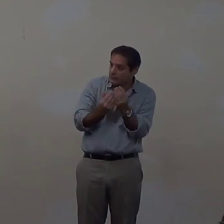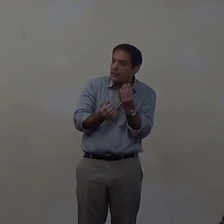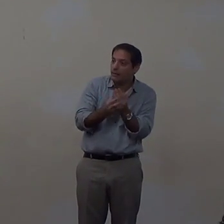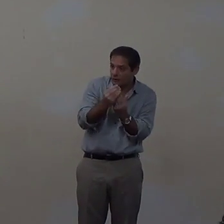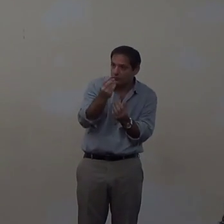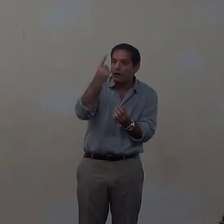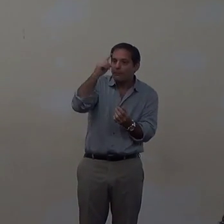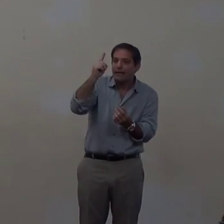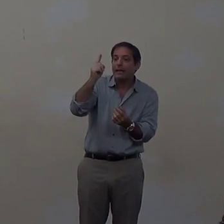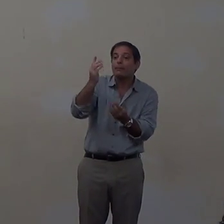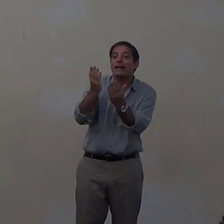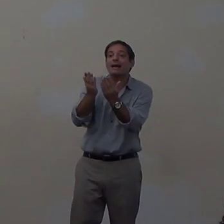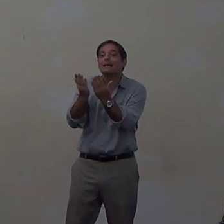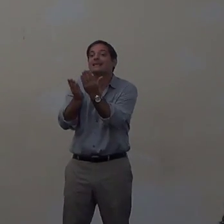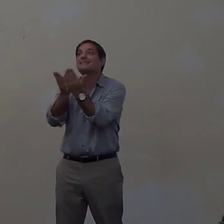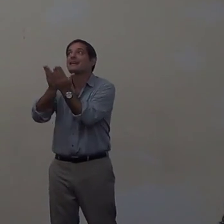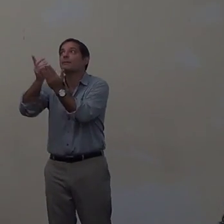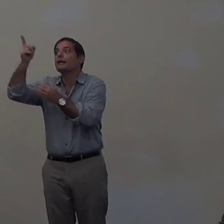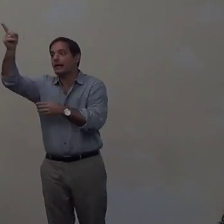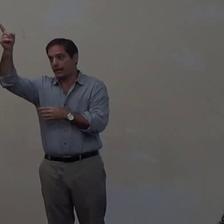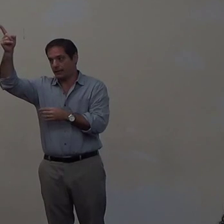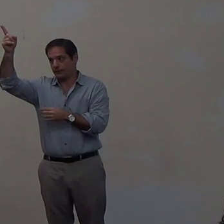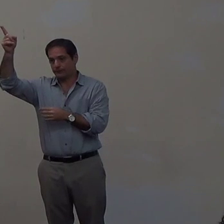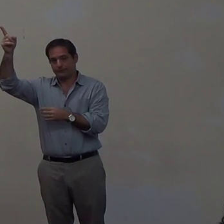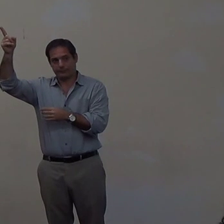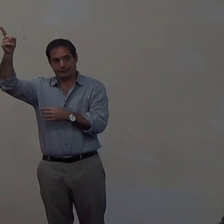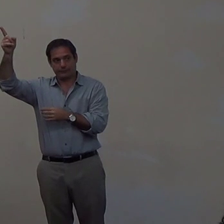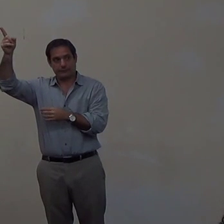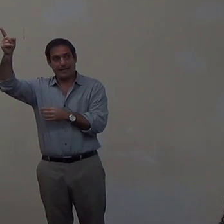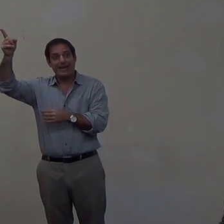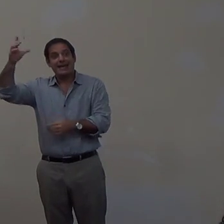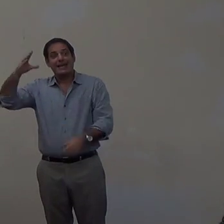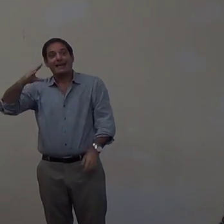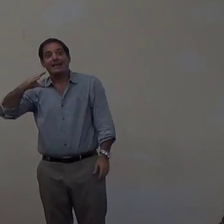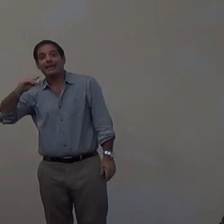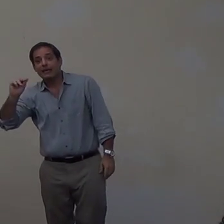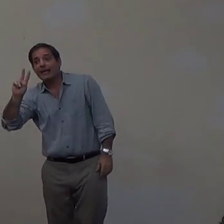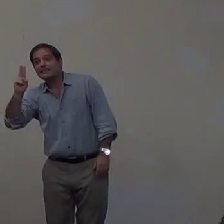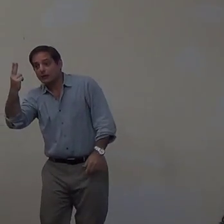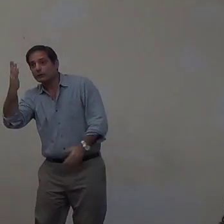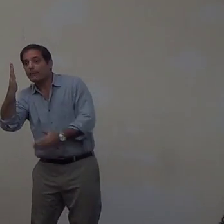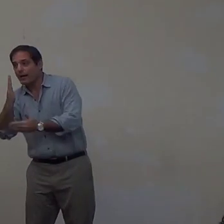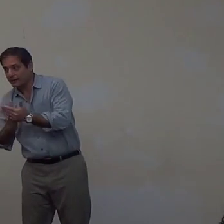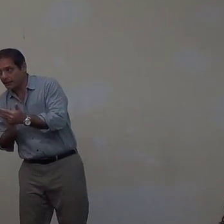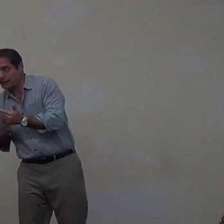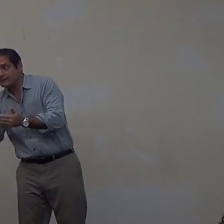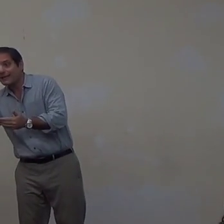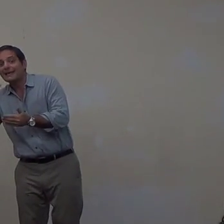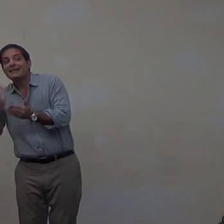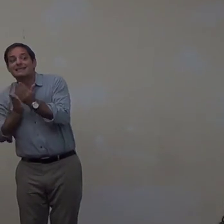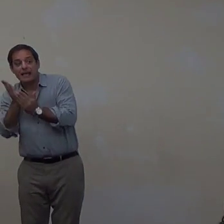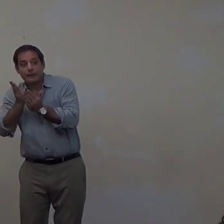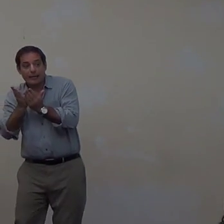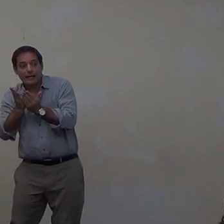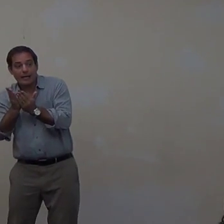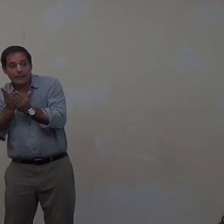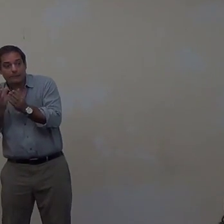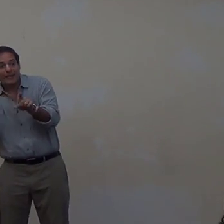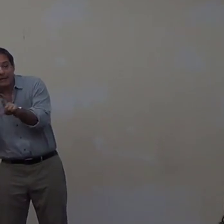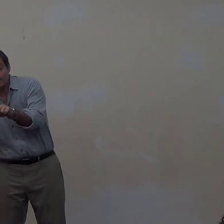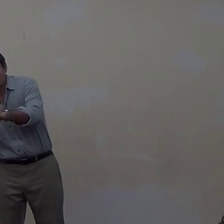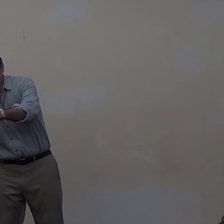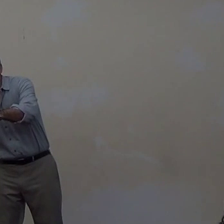tenemos en nuestras manos, ¿para qué? Para servirle a Él. Y la segunda parte es